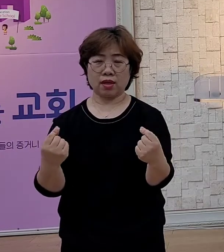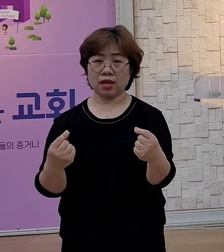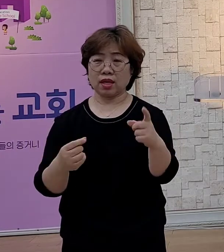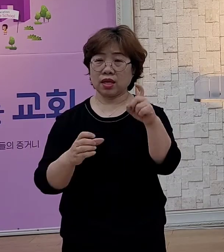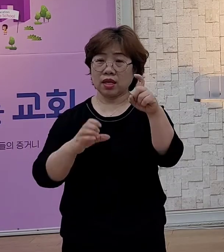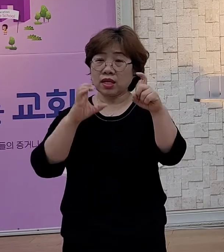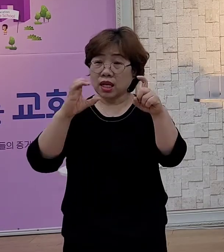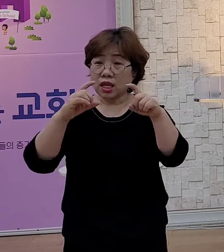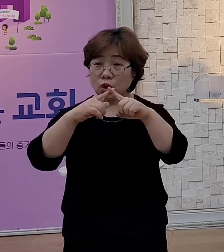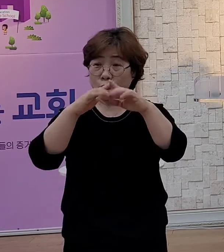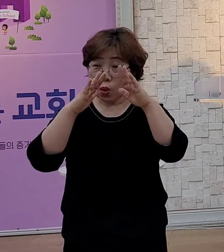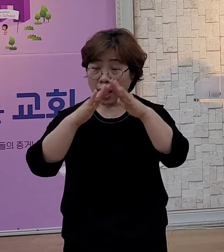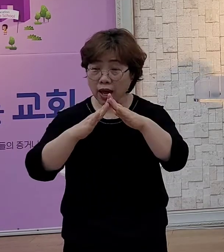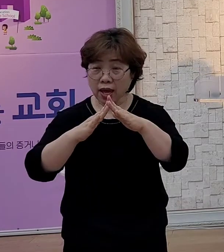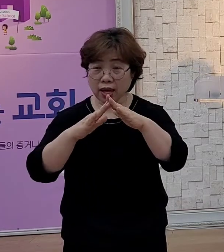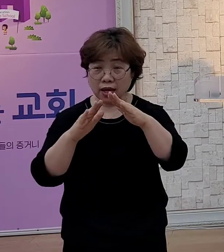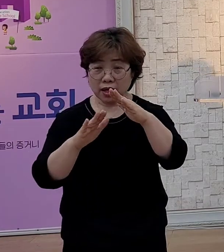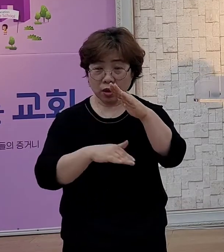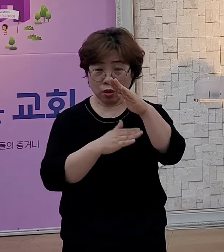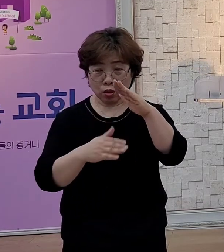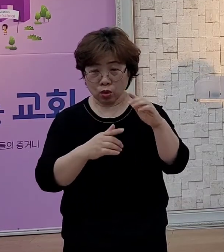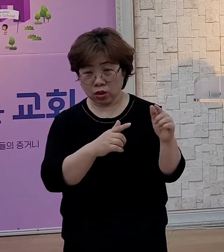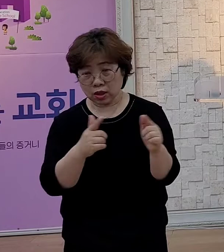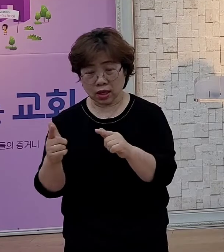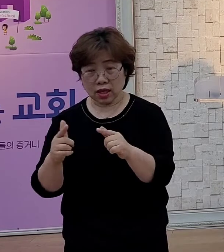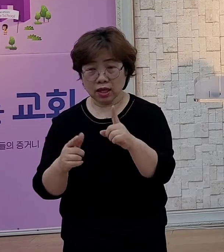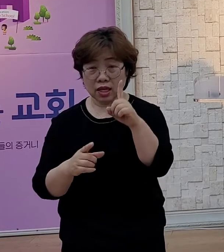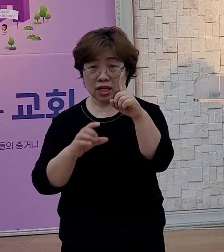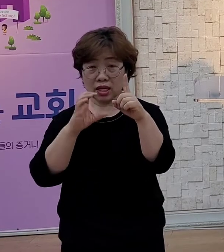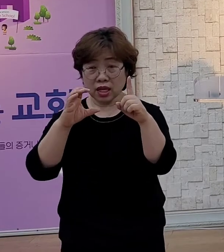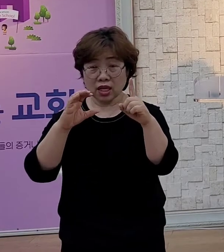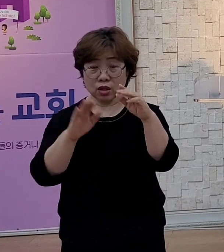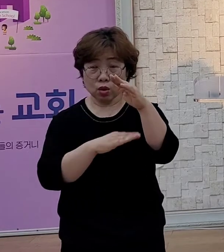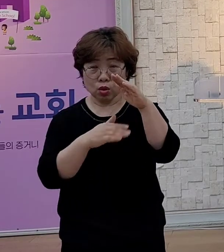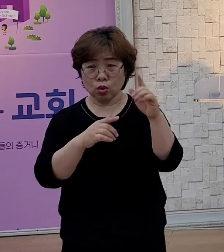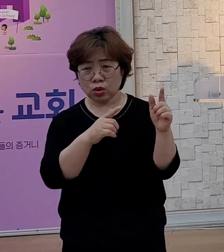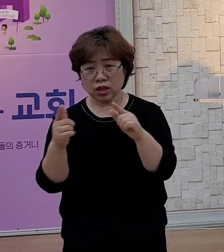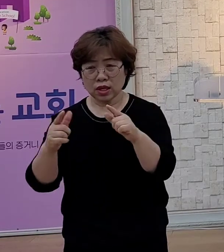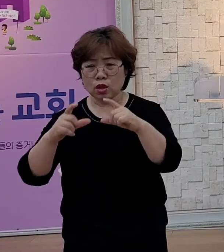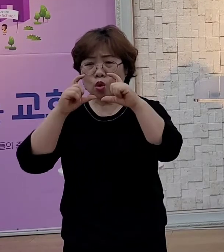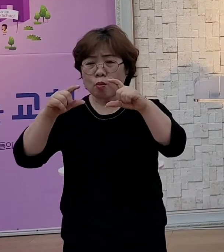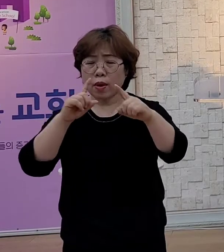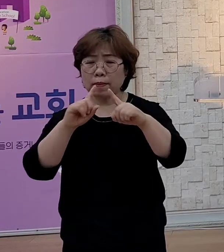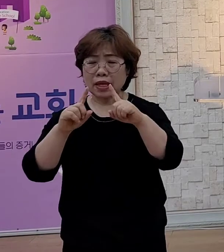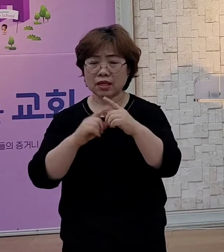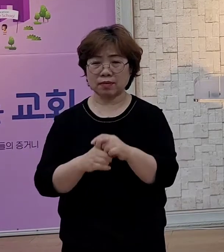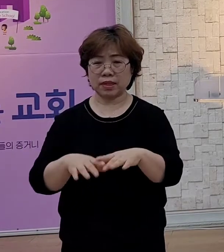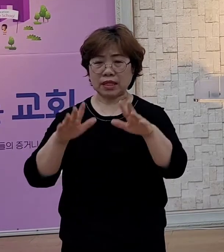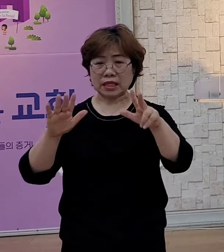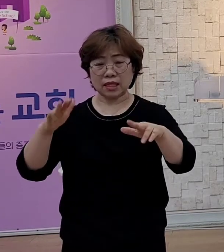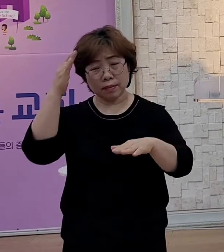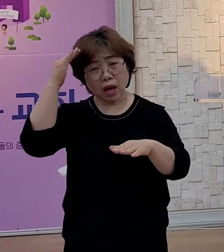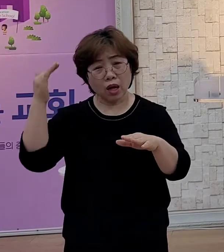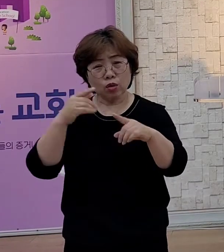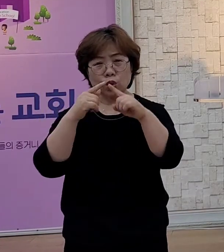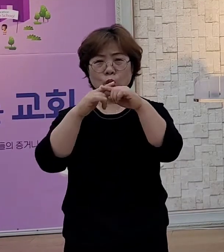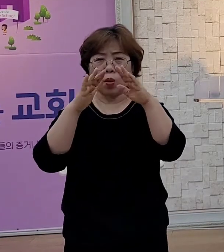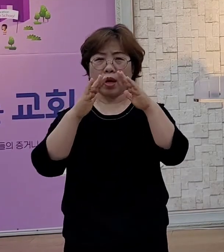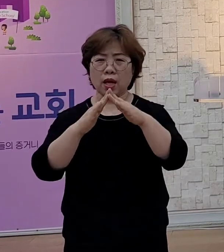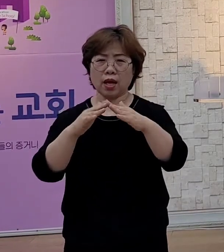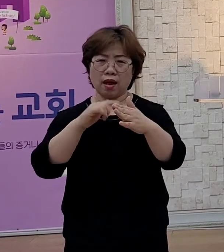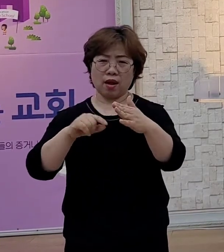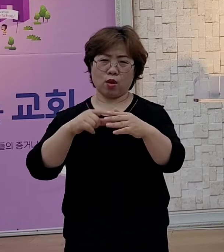말이 2000년이 지난 지금 21세기 우리 한국 교회에도 똑같이 적용되더라라는